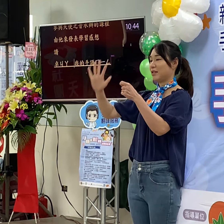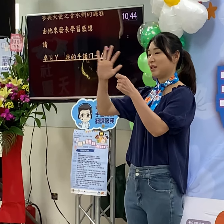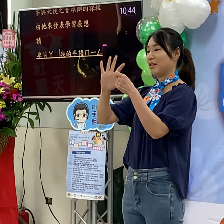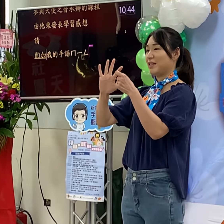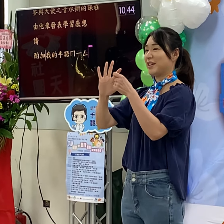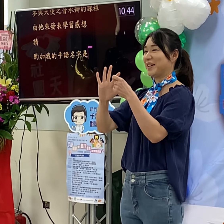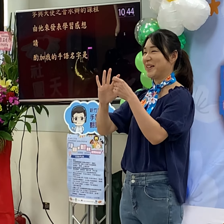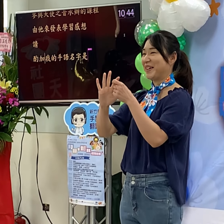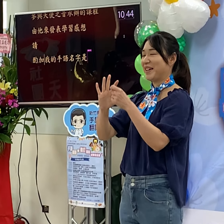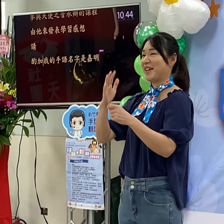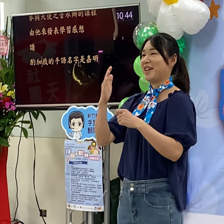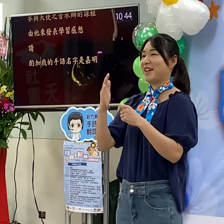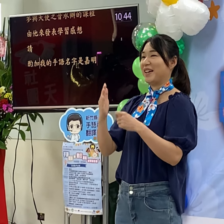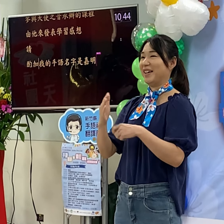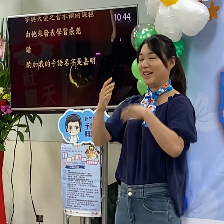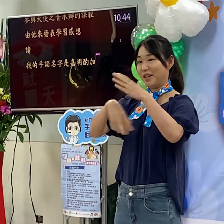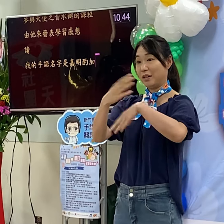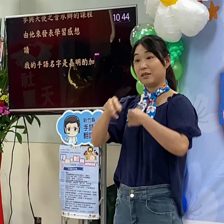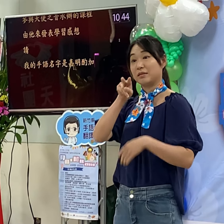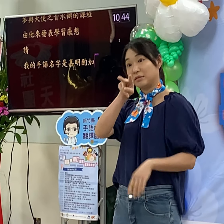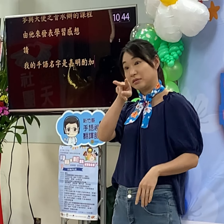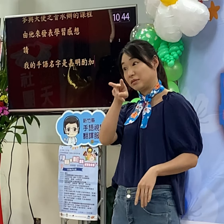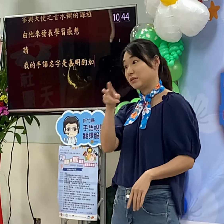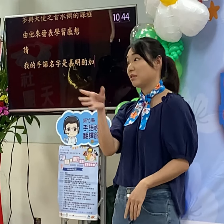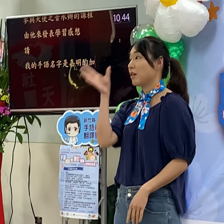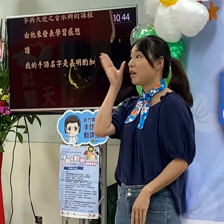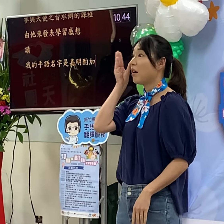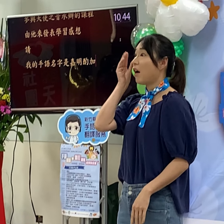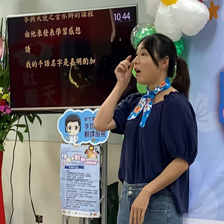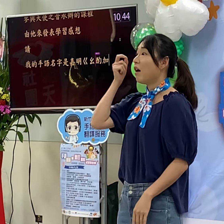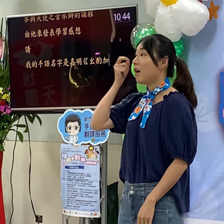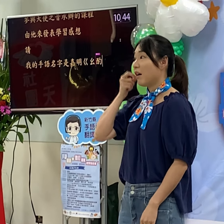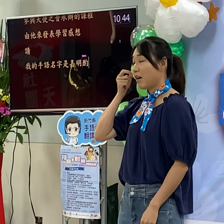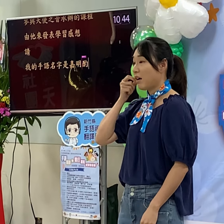候就对手语有兴趣，